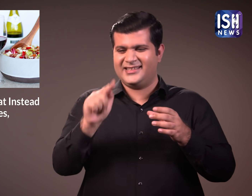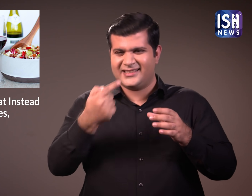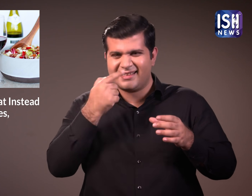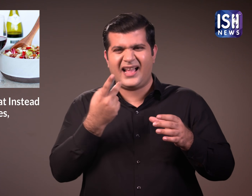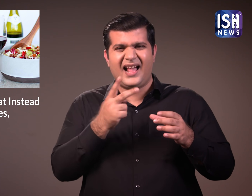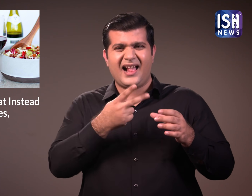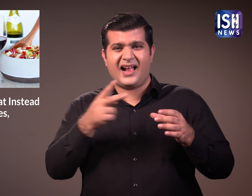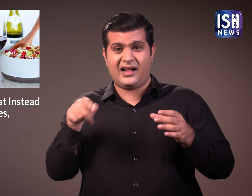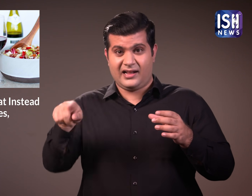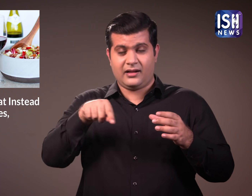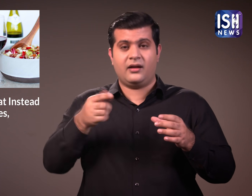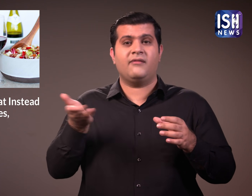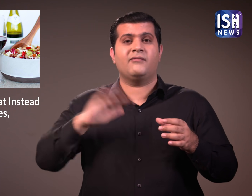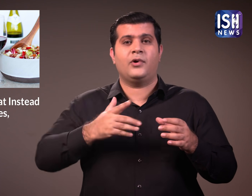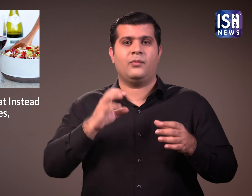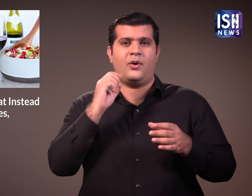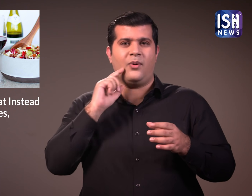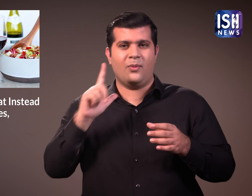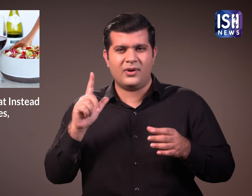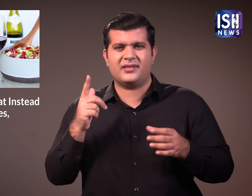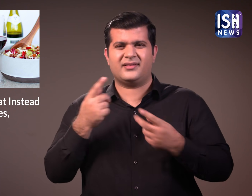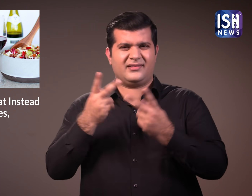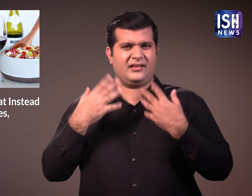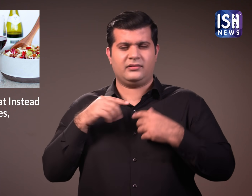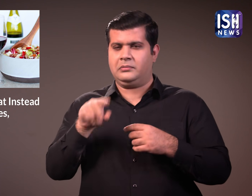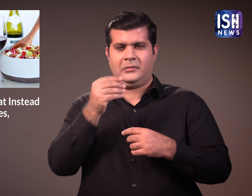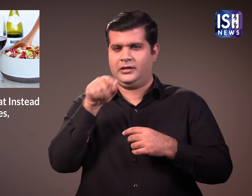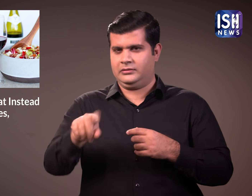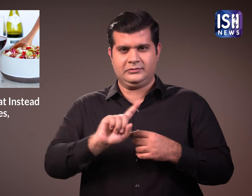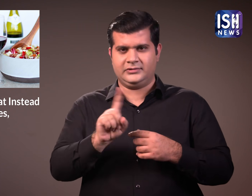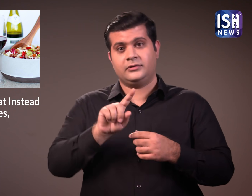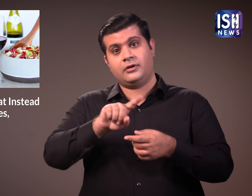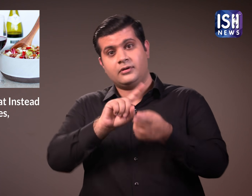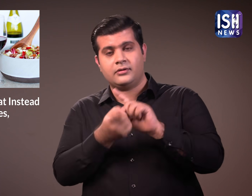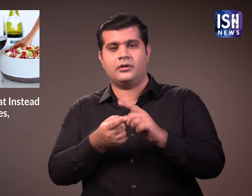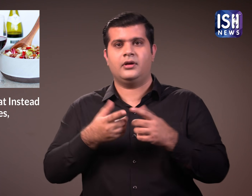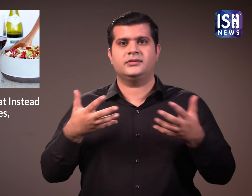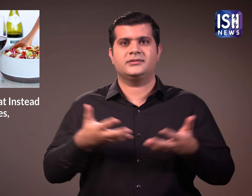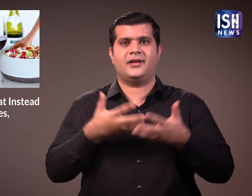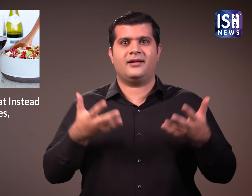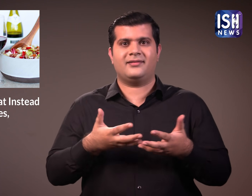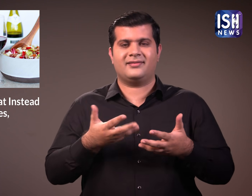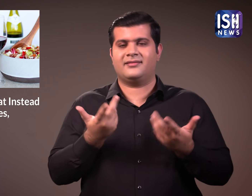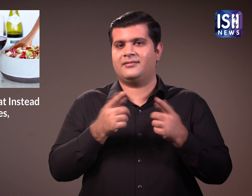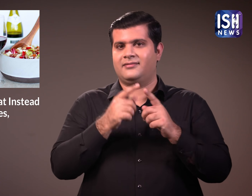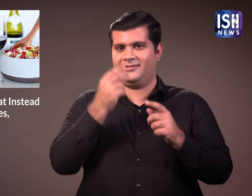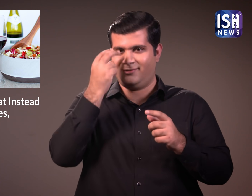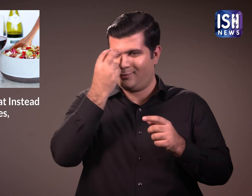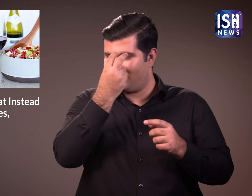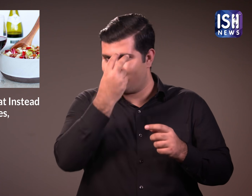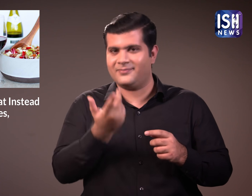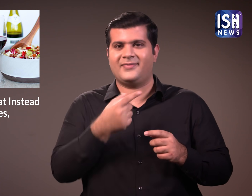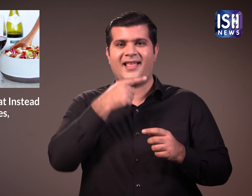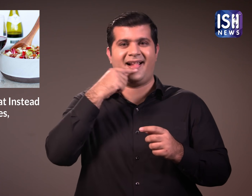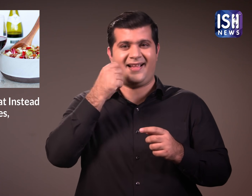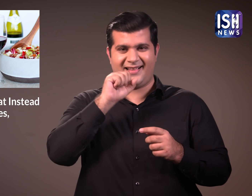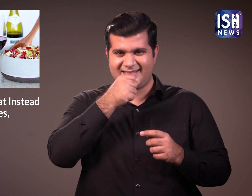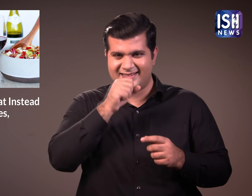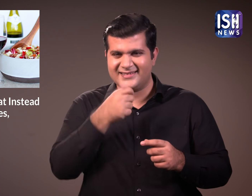अस्वास्थ्यकर हो सकता है। इसके बजाए सलात खाए जैसे